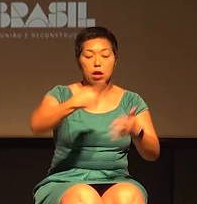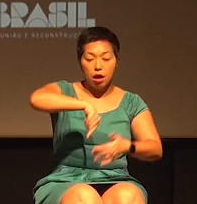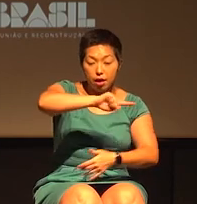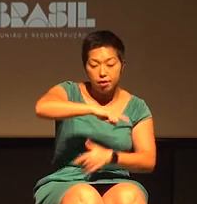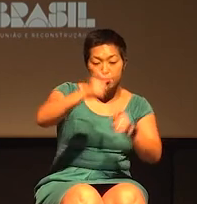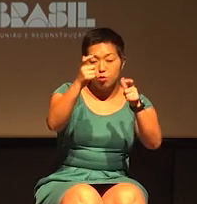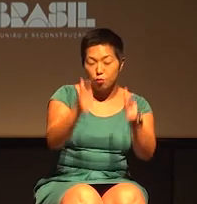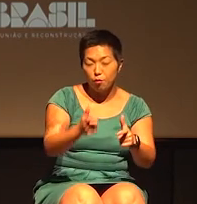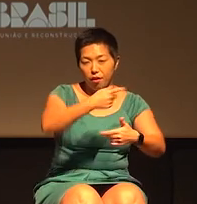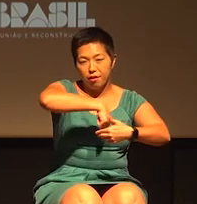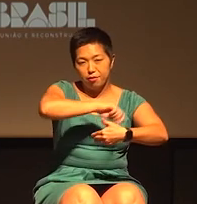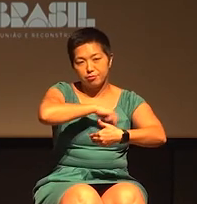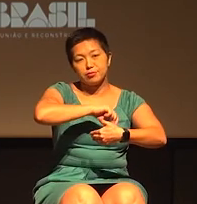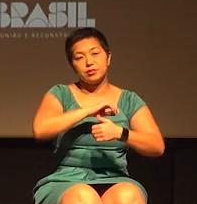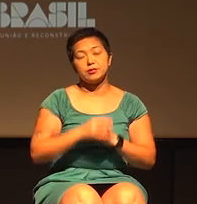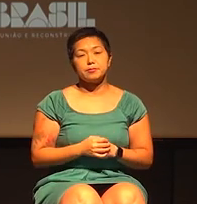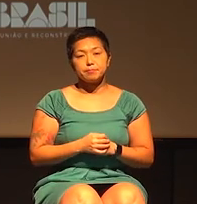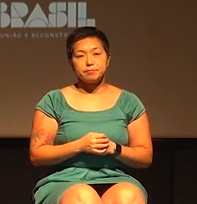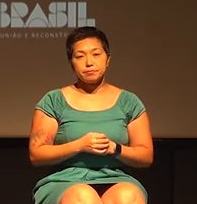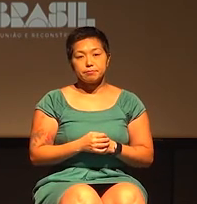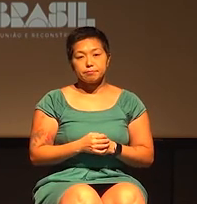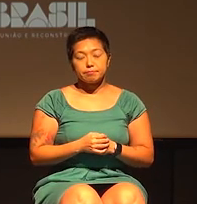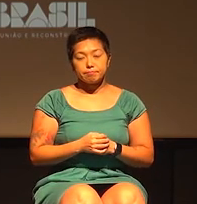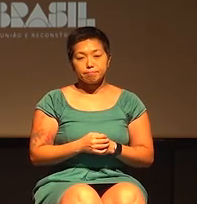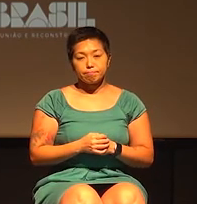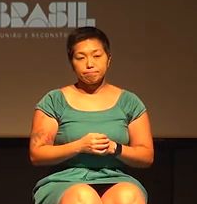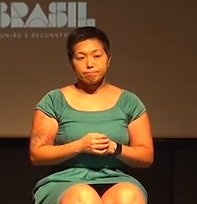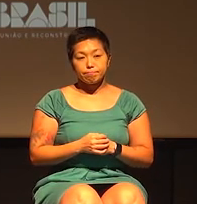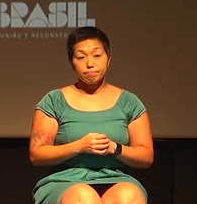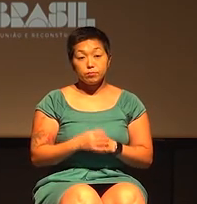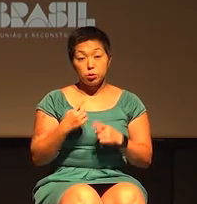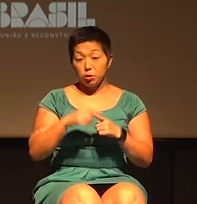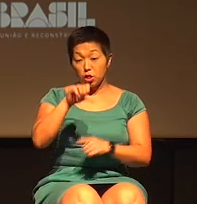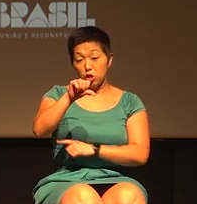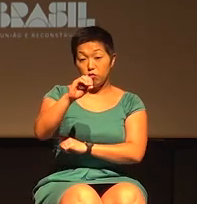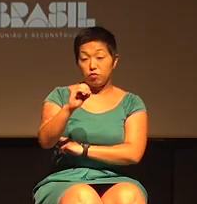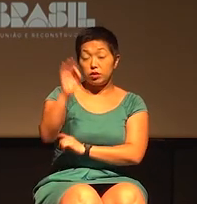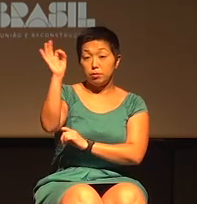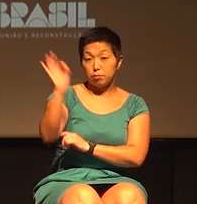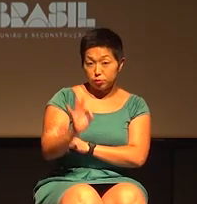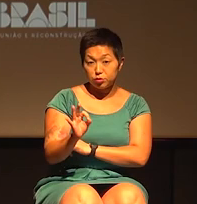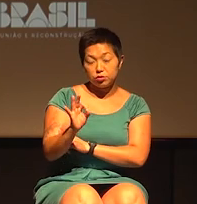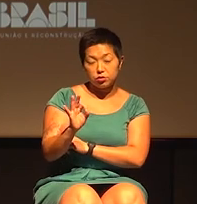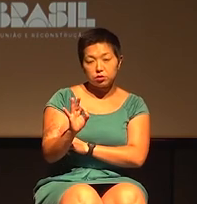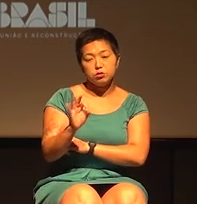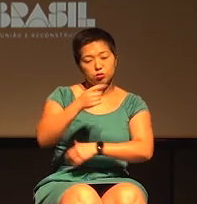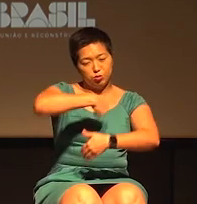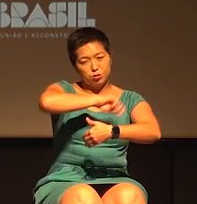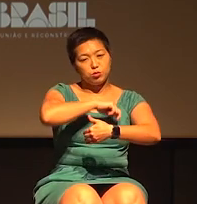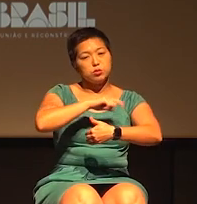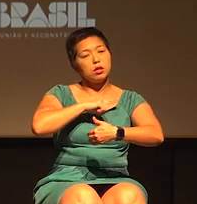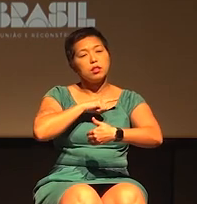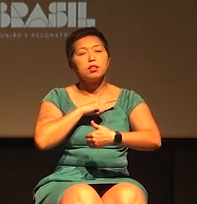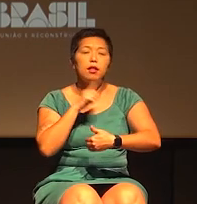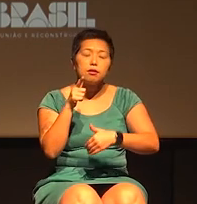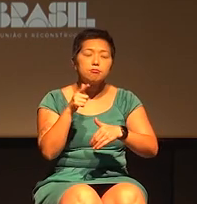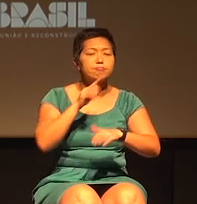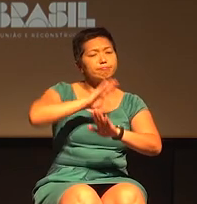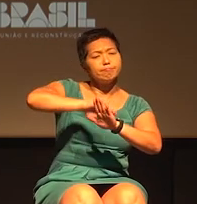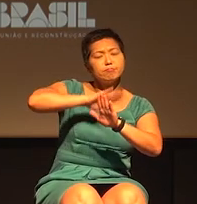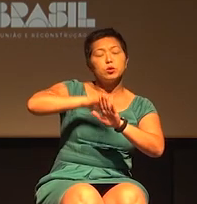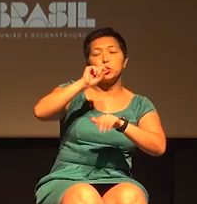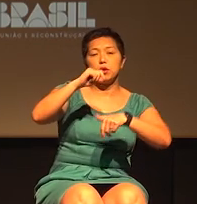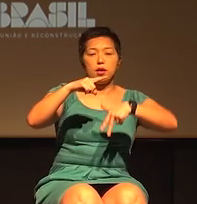serem eh porque Tod 90% das nossas cozinhas tem uma veia de empreendedorismo então